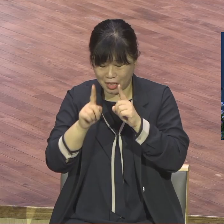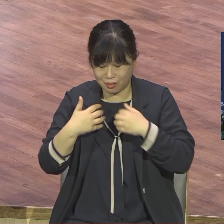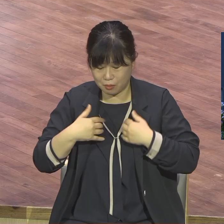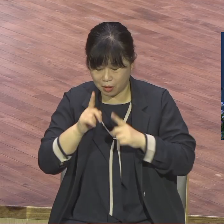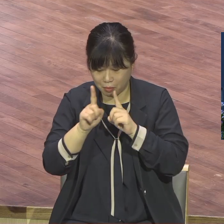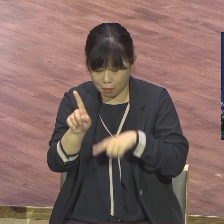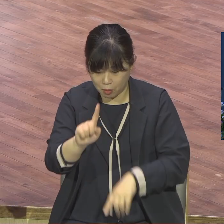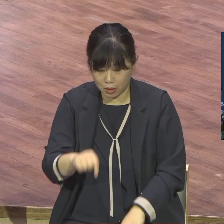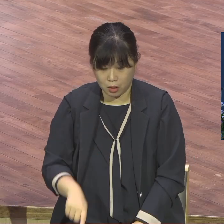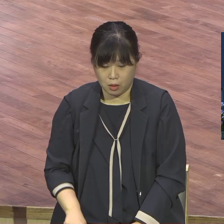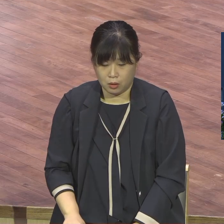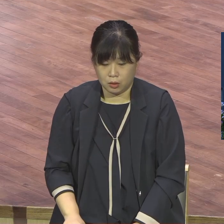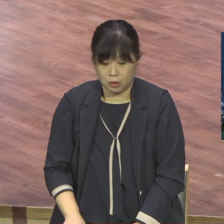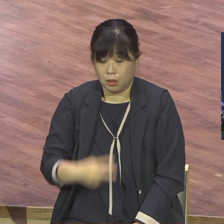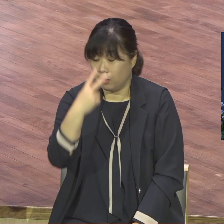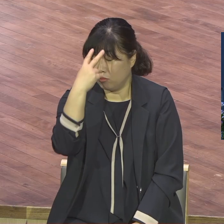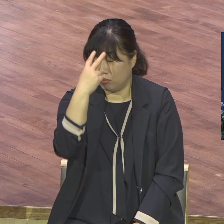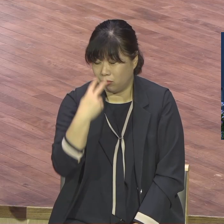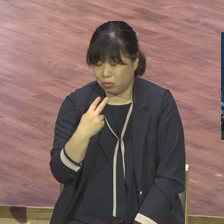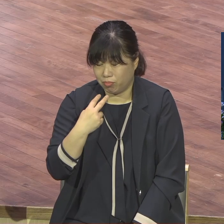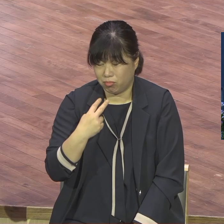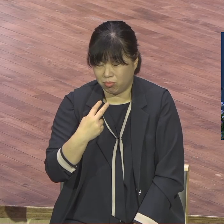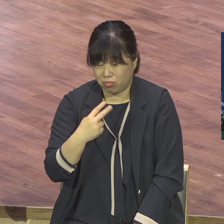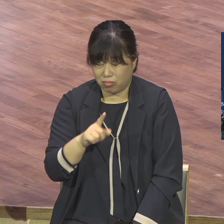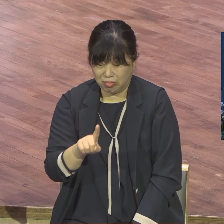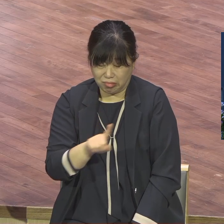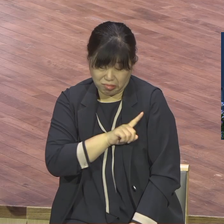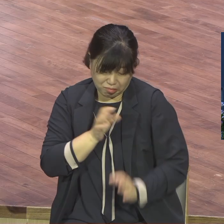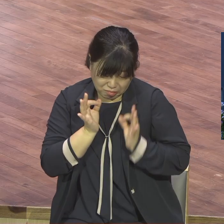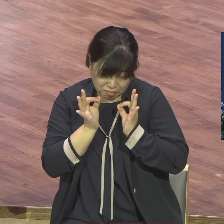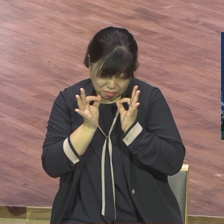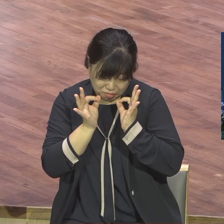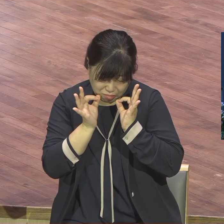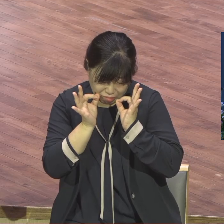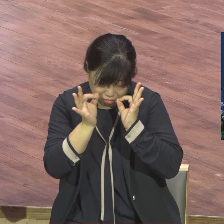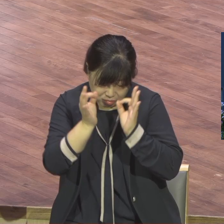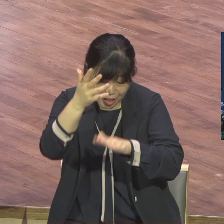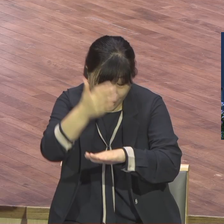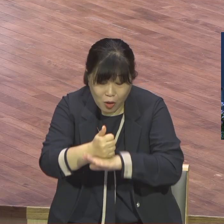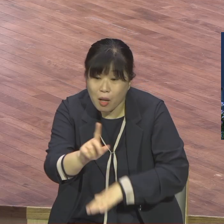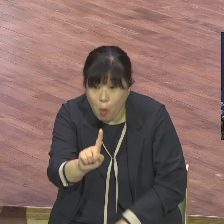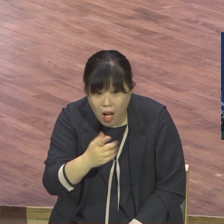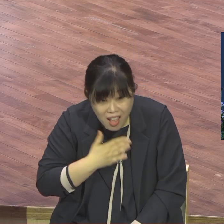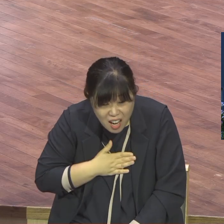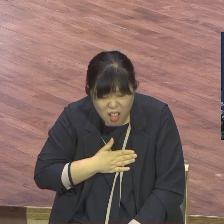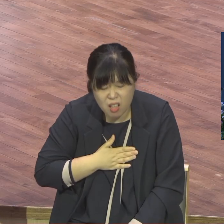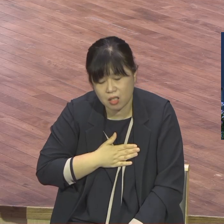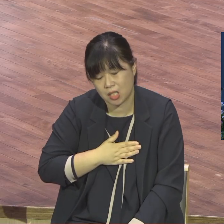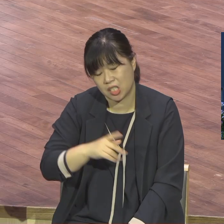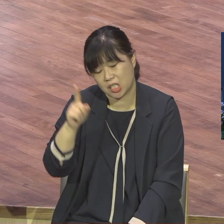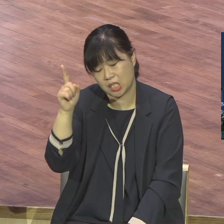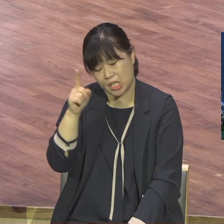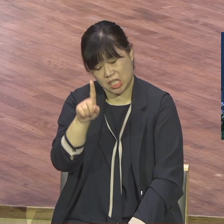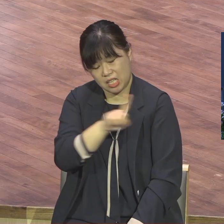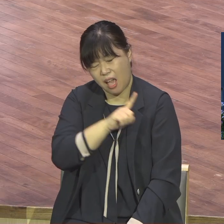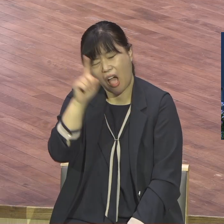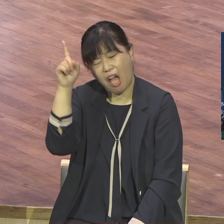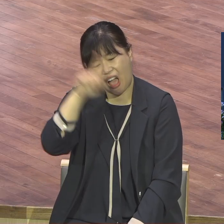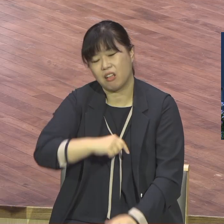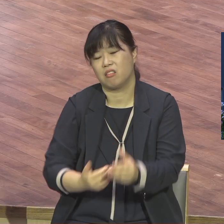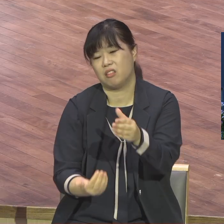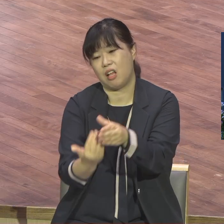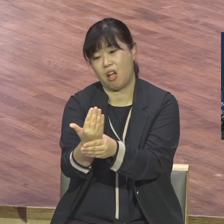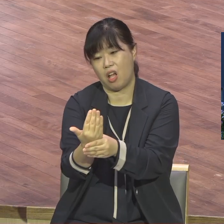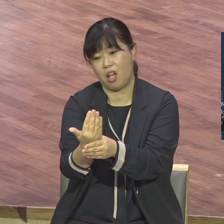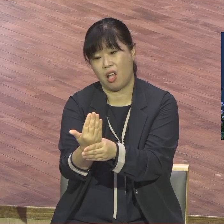눈먼 채서는 최악을 낳는다. 무슨 말입니까? 아무리 채선을 다한다 할지라도 제대로 방향을